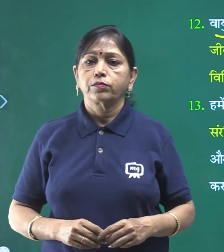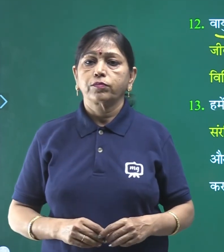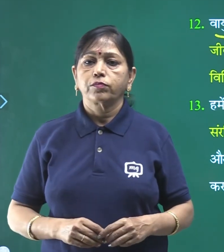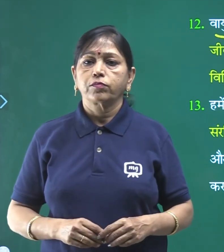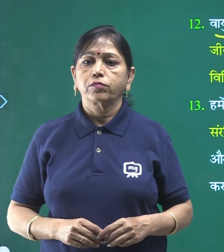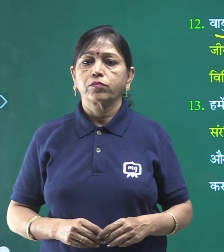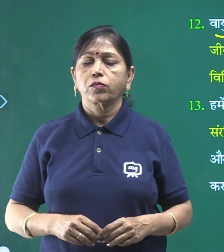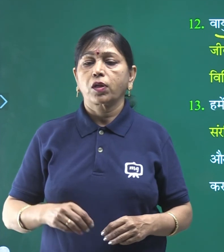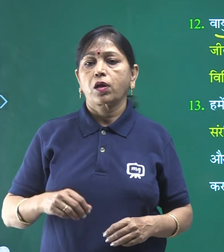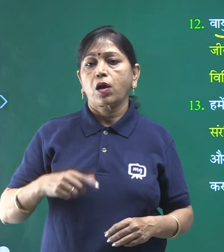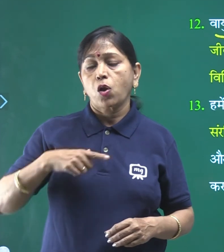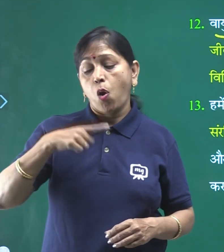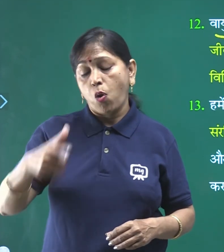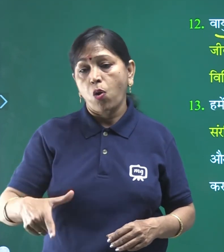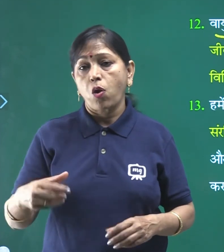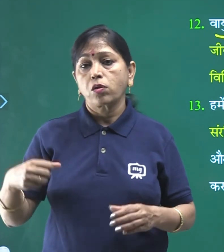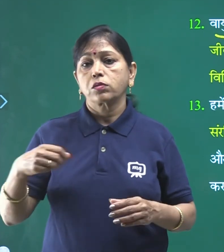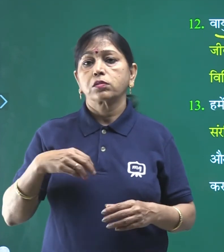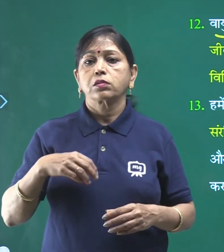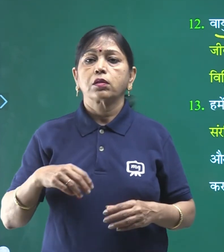को हानि पहुंचाता है